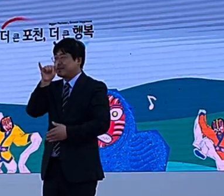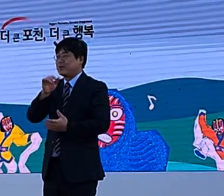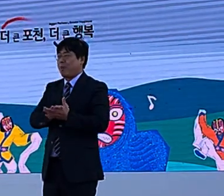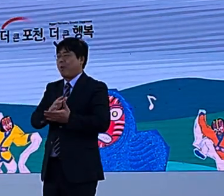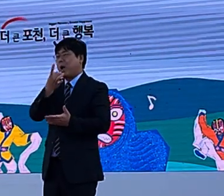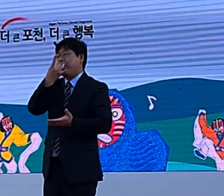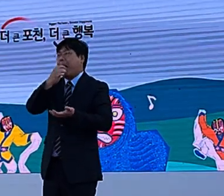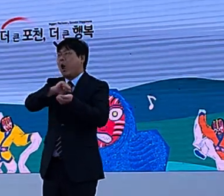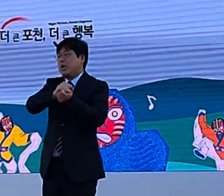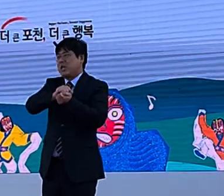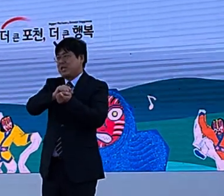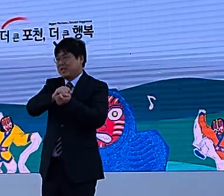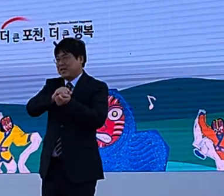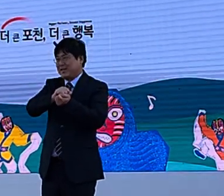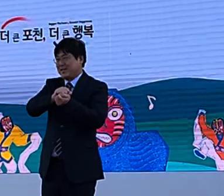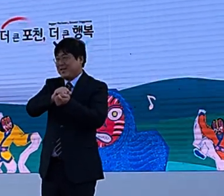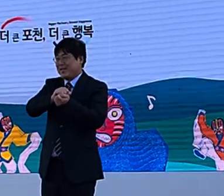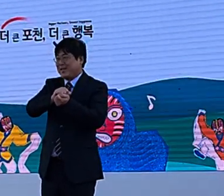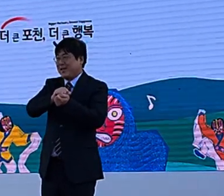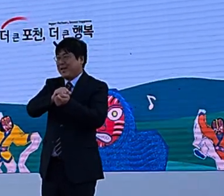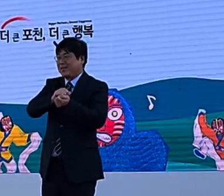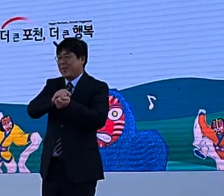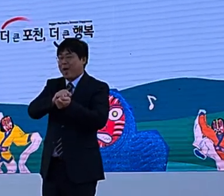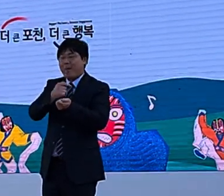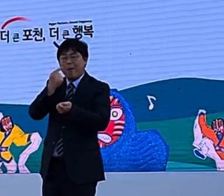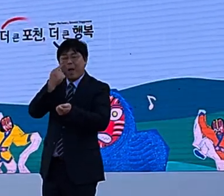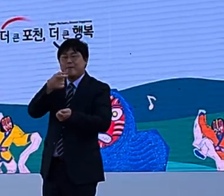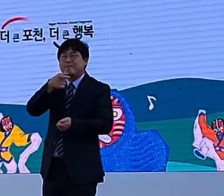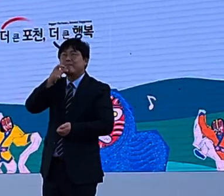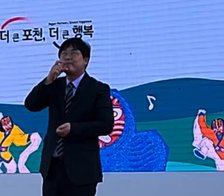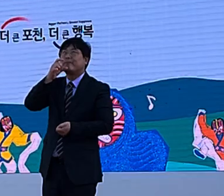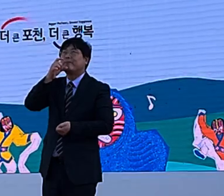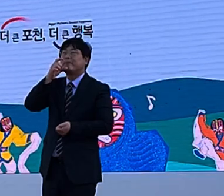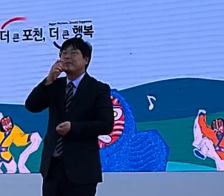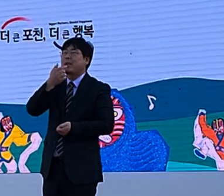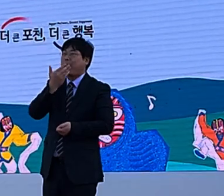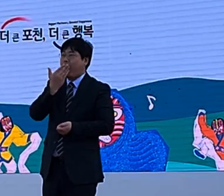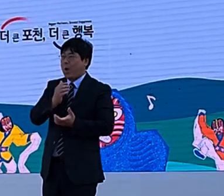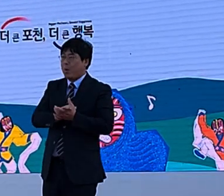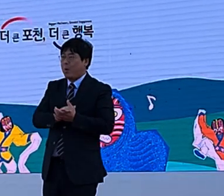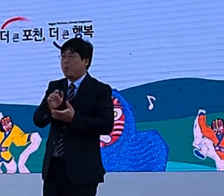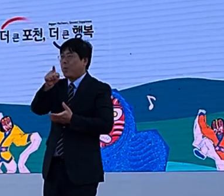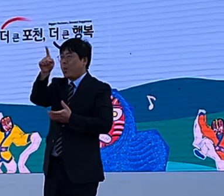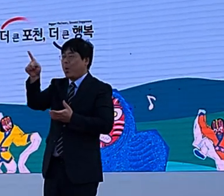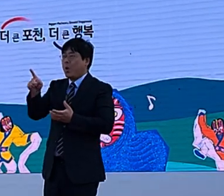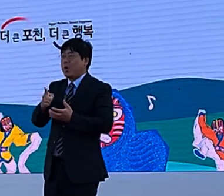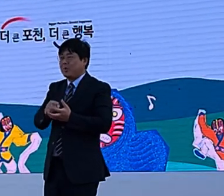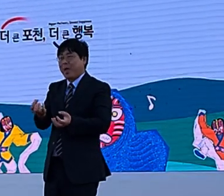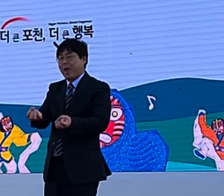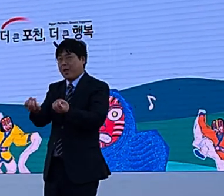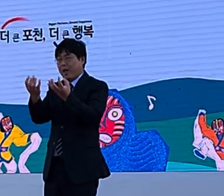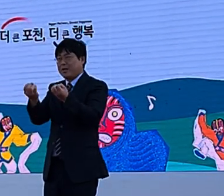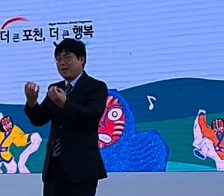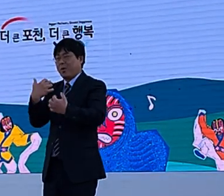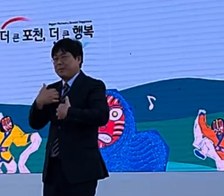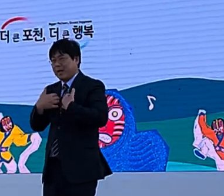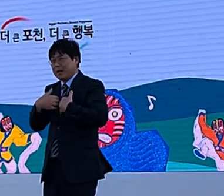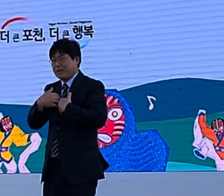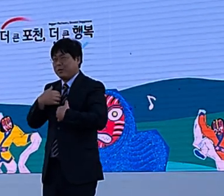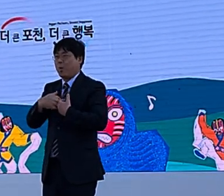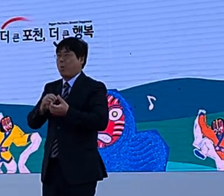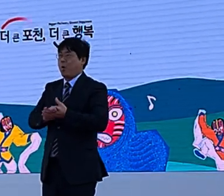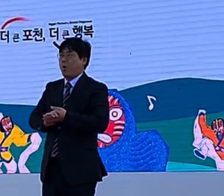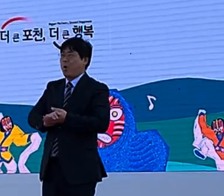포천산 막걸리를 맛보실 수 있으며 근처에 위치한 풍류마당에서는 다채로운 이벤트와 행사 표정 궁합